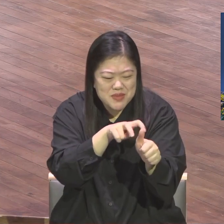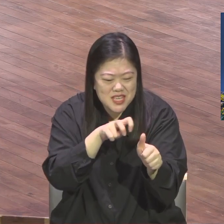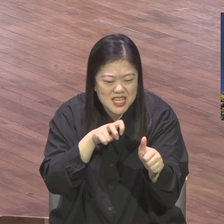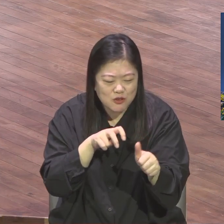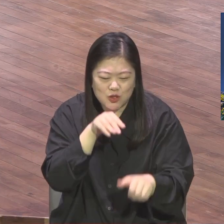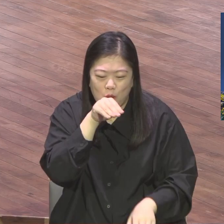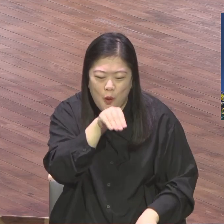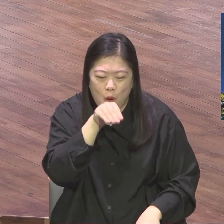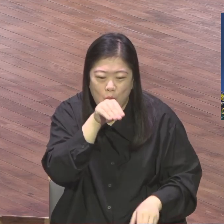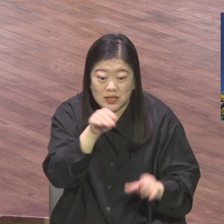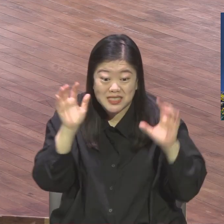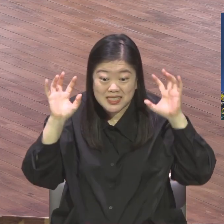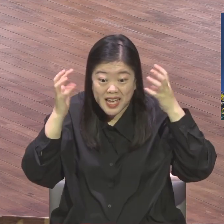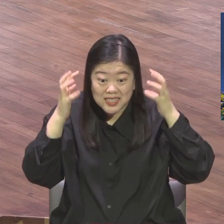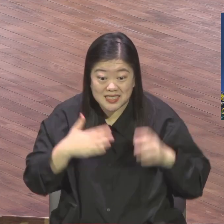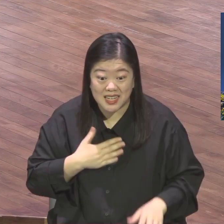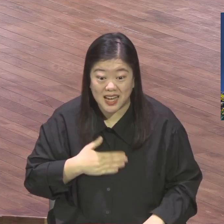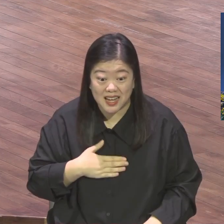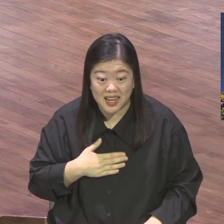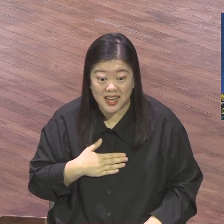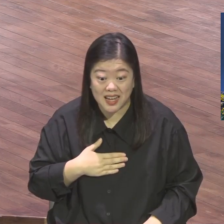아멘. 백조다.